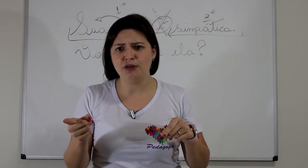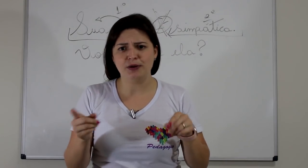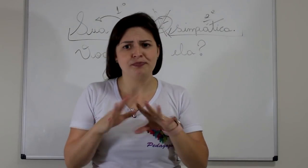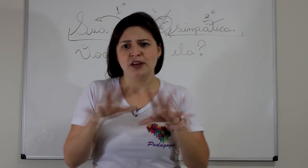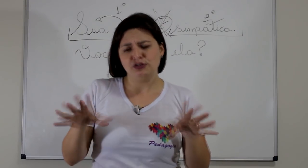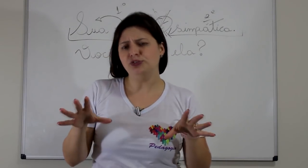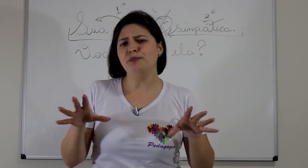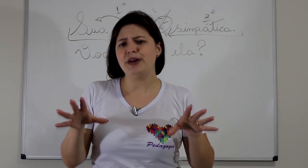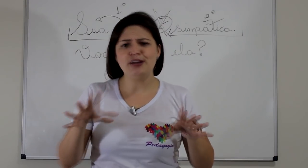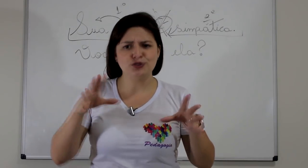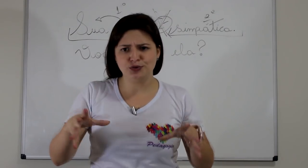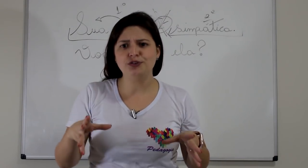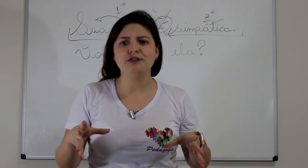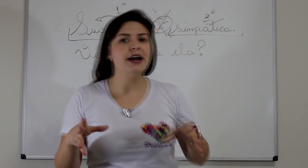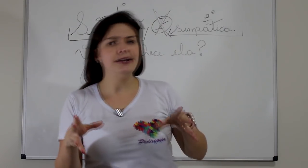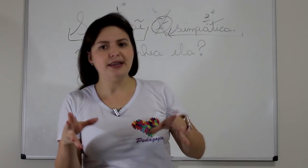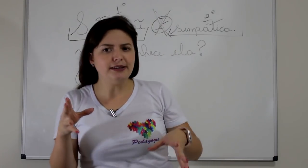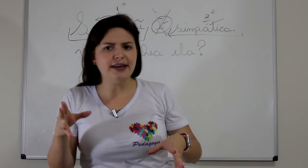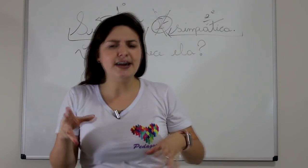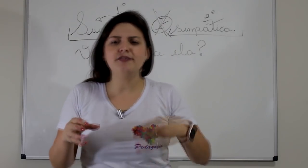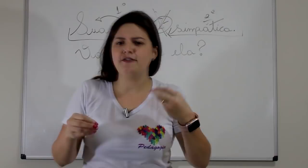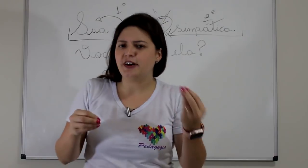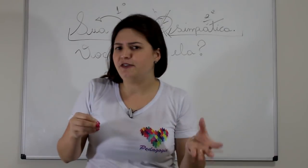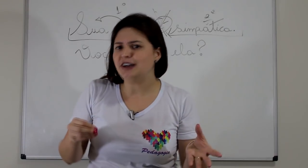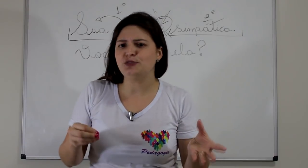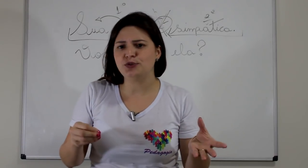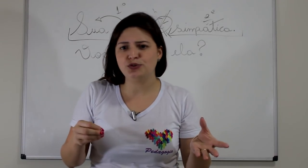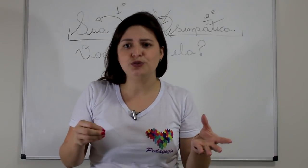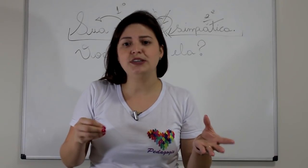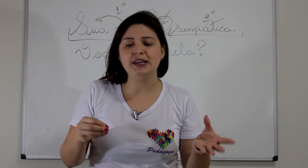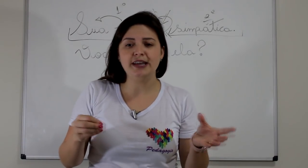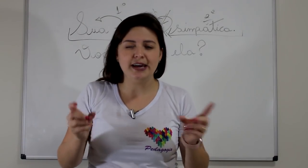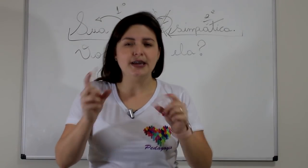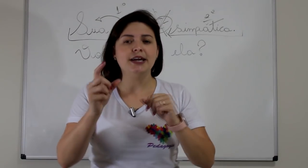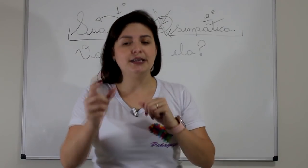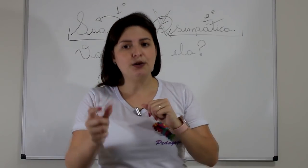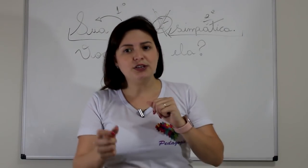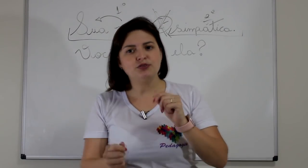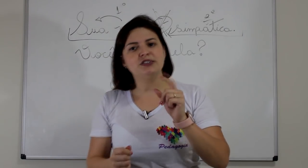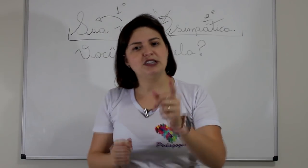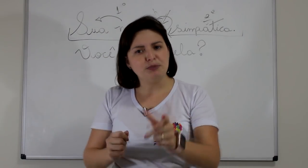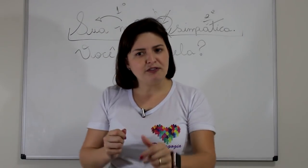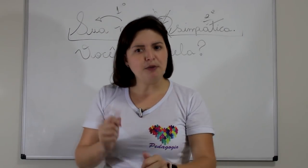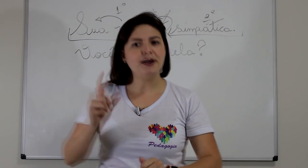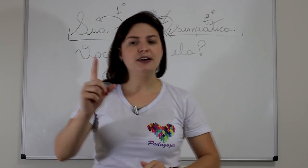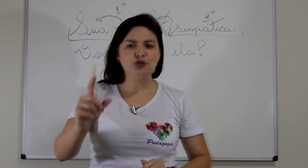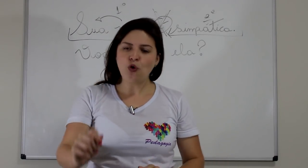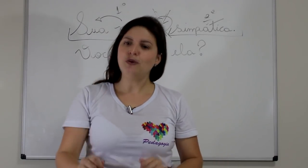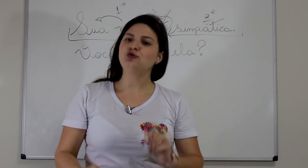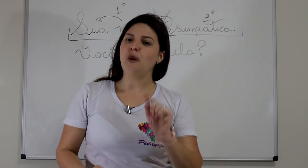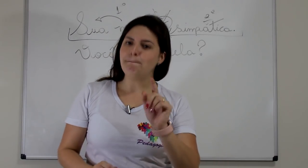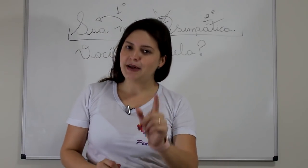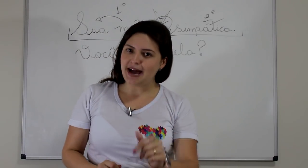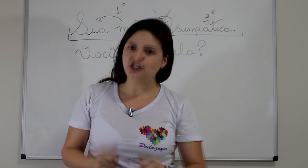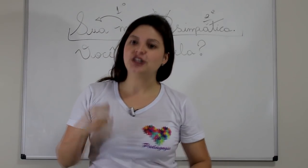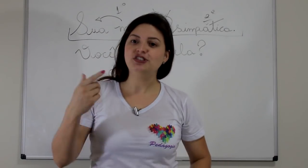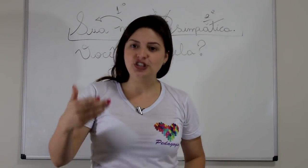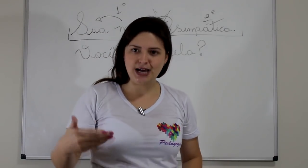forma, tudo bem, o surdo vai entender, vai ficar fácil para o surdo entender. Então, isso você também vai pegando com a sua prática